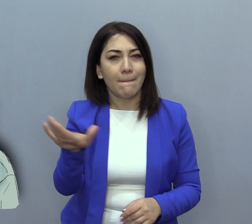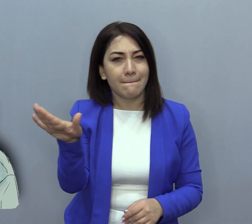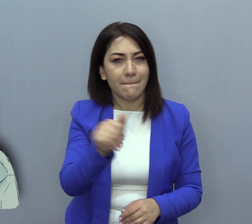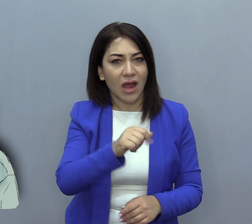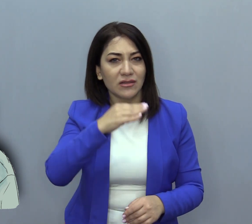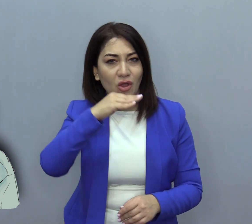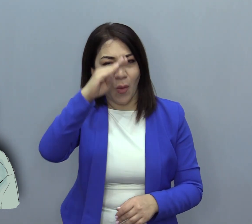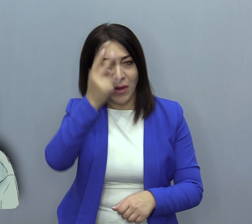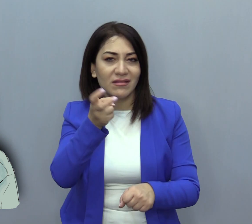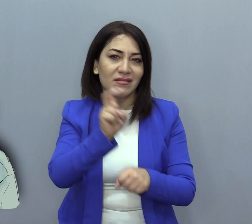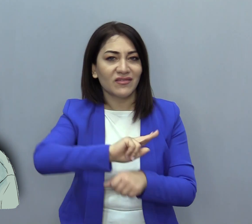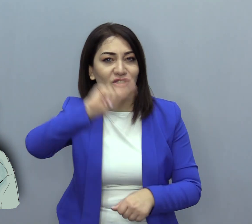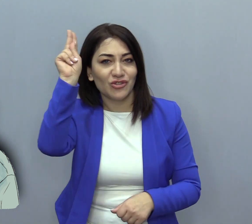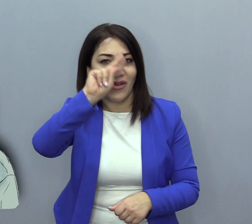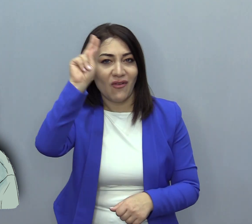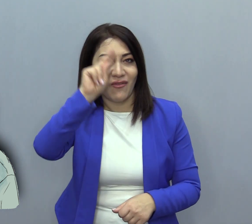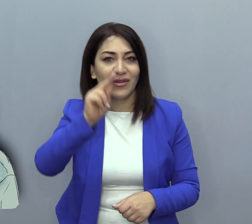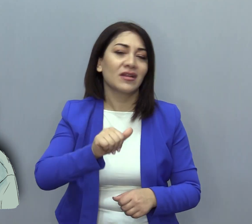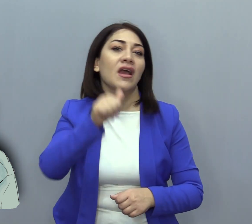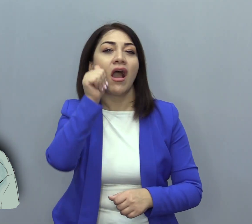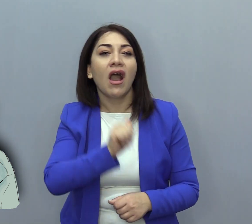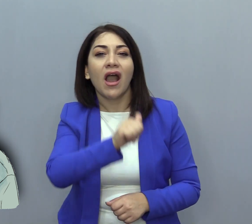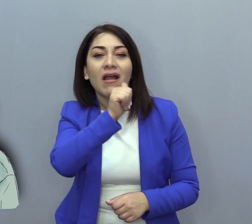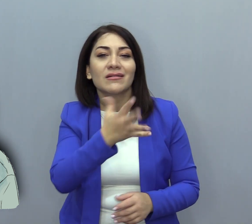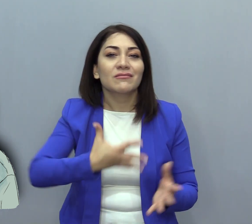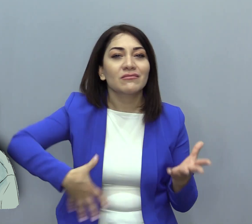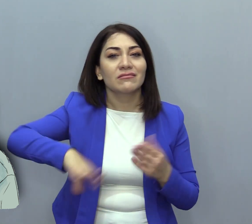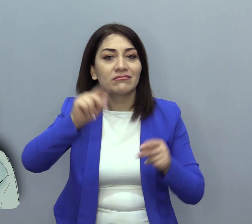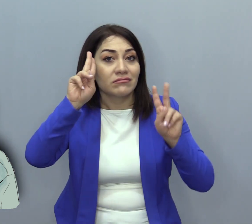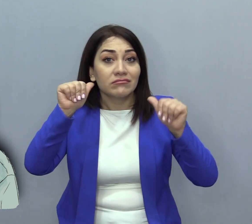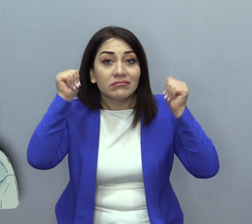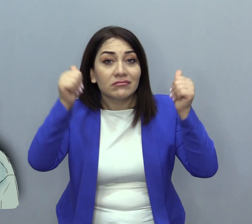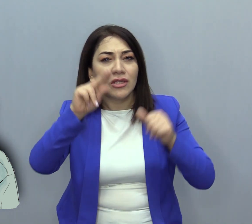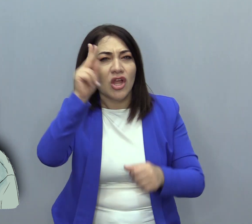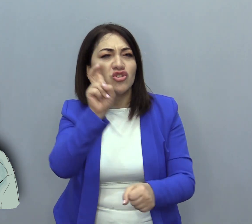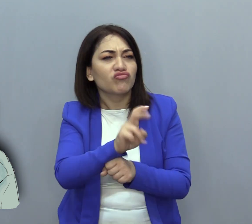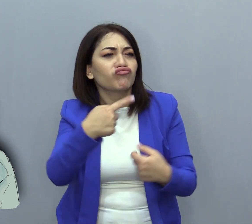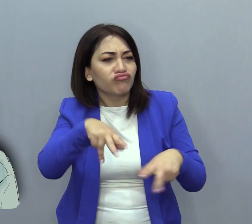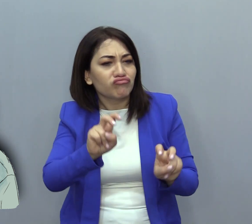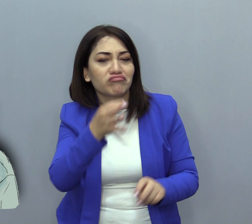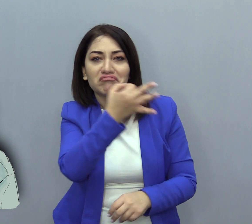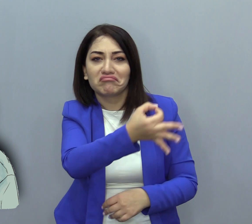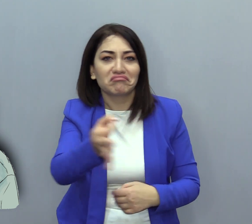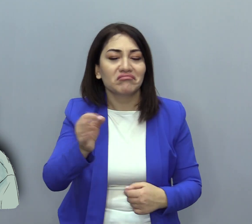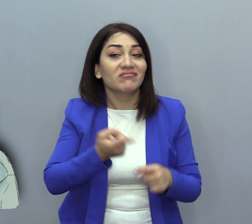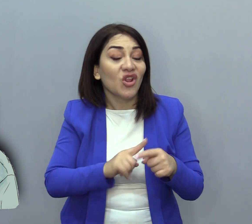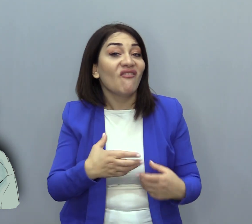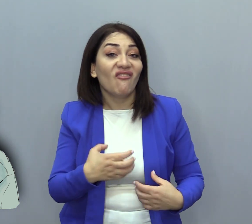գնացսովորելու։ Նա գախնի էր պահում բոլորից, թե ինչ դասերի է եմ ասնակցում, որովետ է վախենում էր բավոր